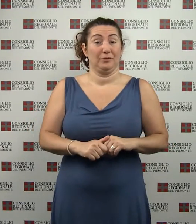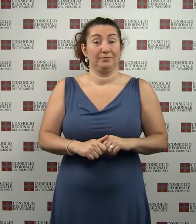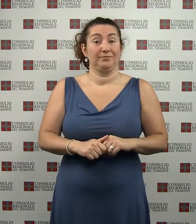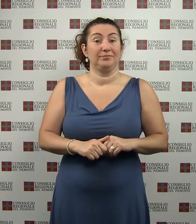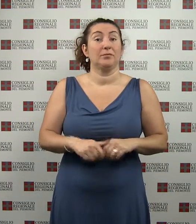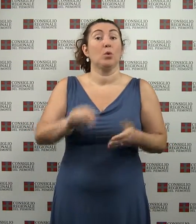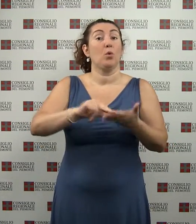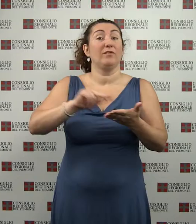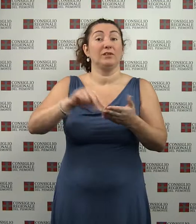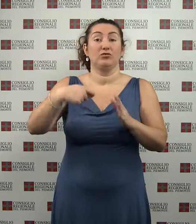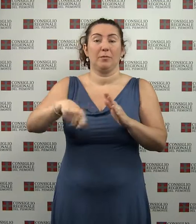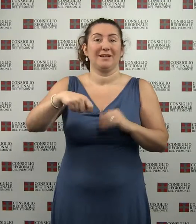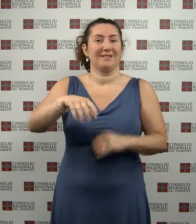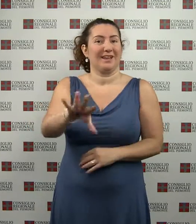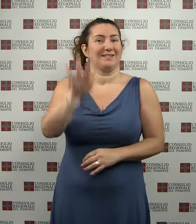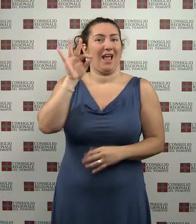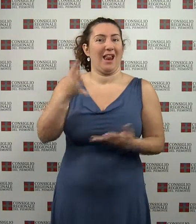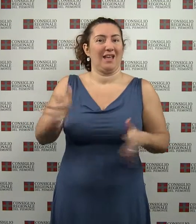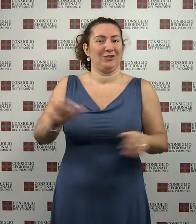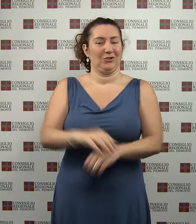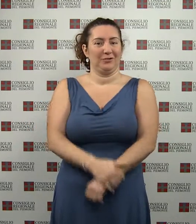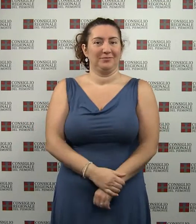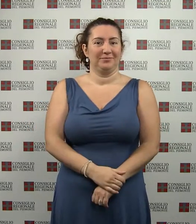Eletto l'ufficio di presidenza.